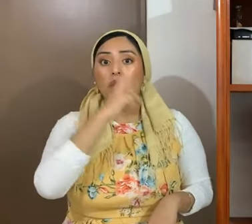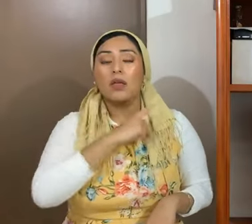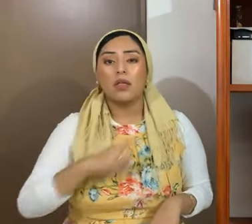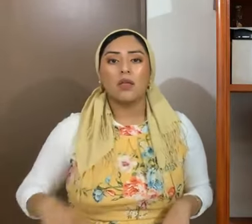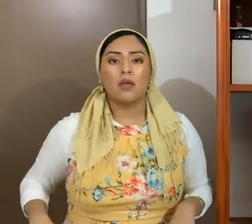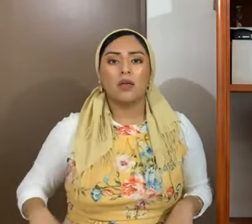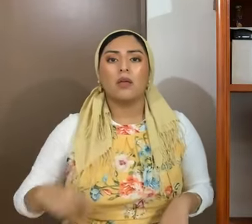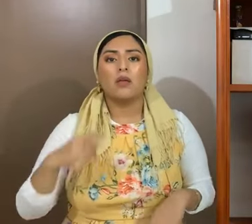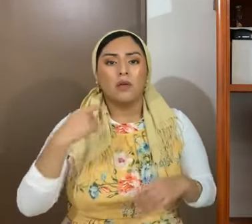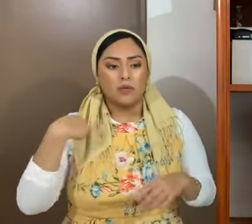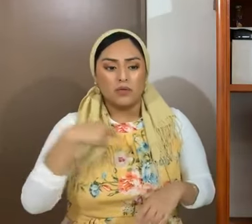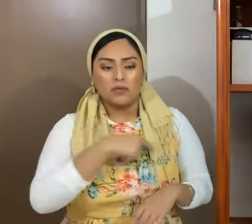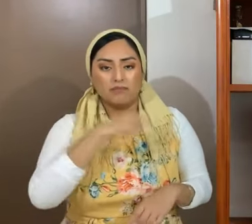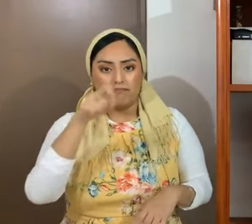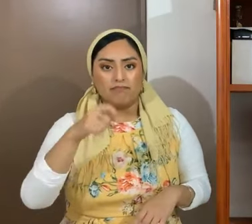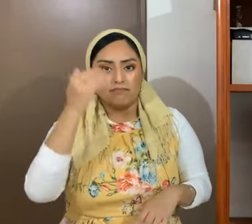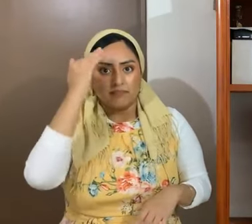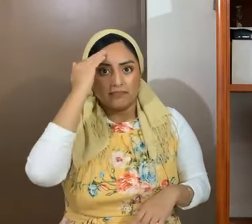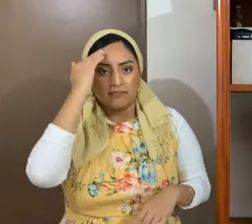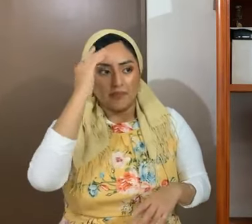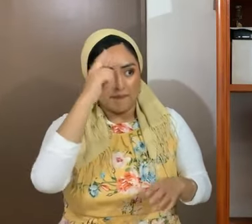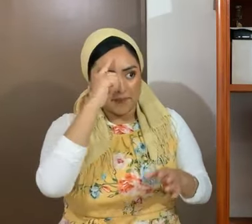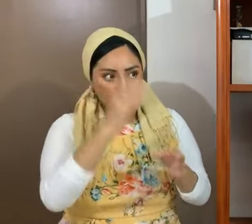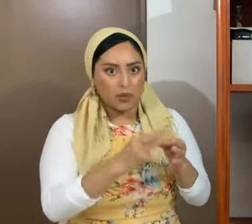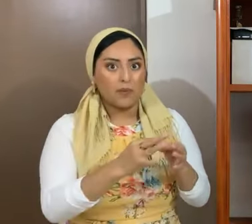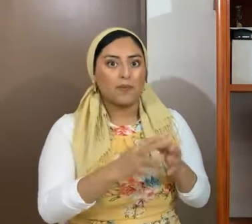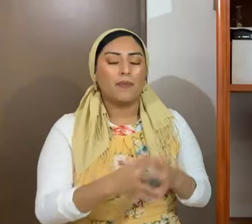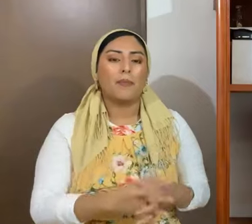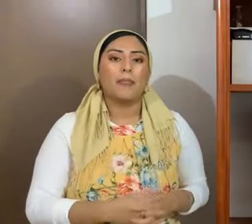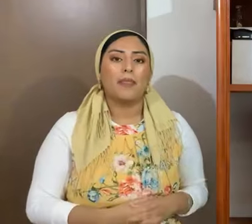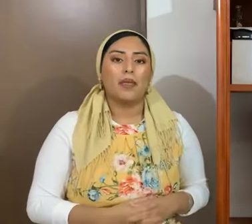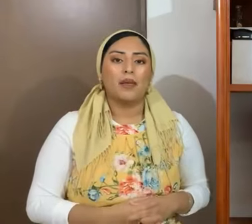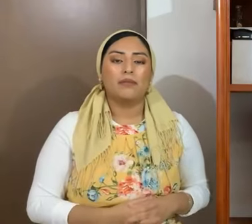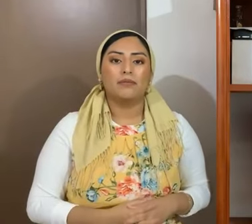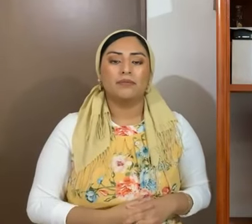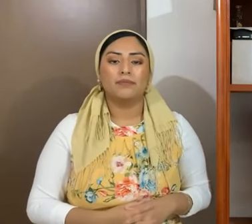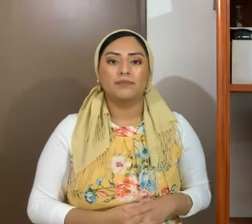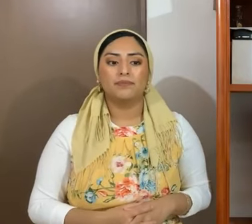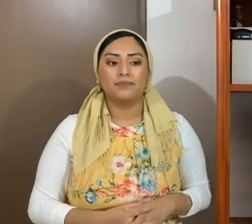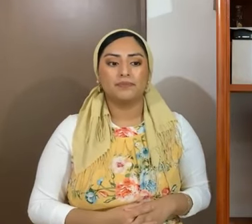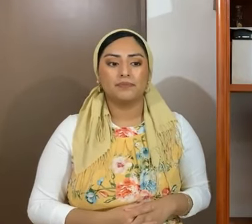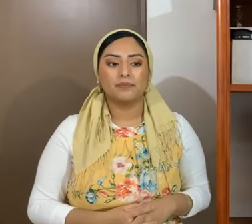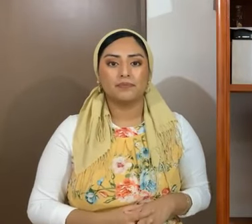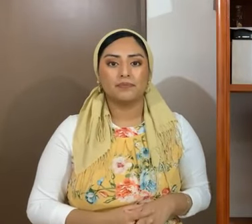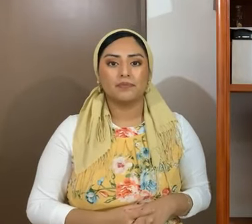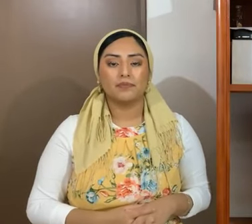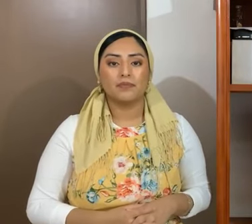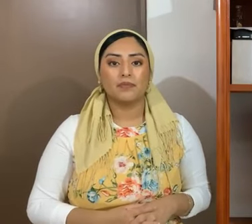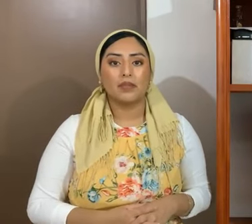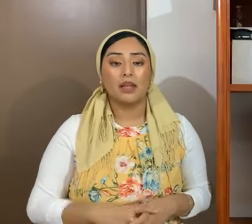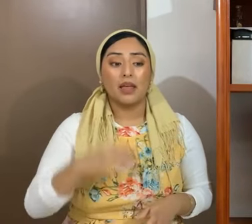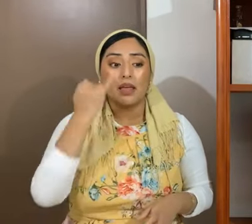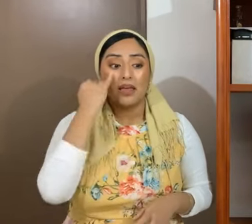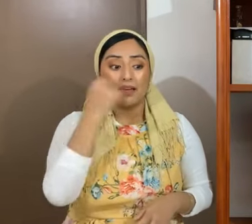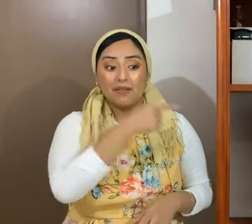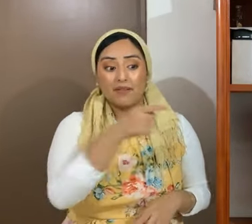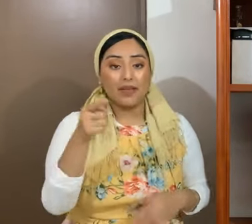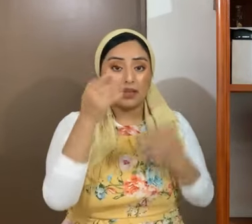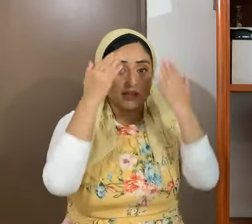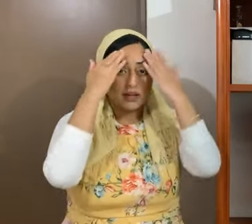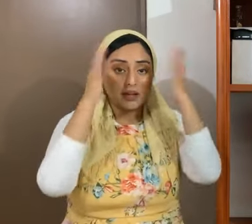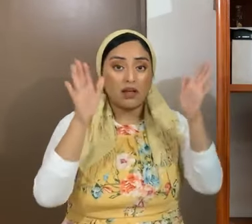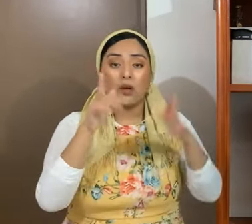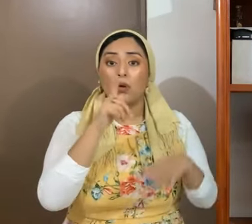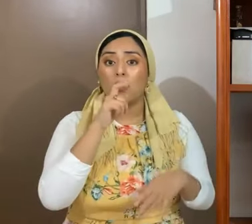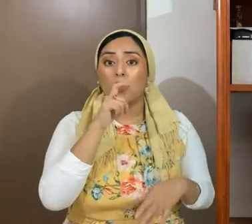que ser fieles, amados Ajim. Por eso si no lo conocieran al rey David, si no supieran